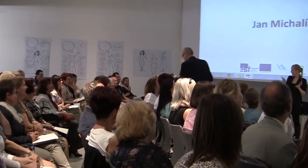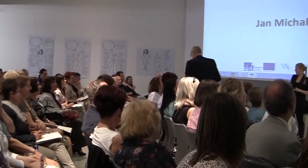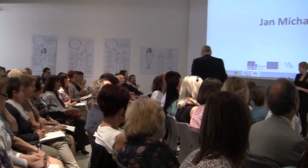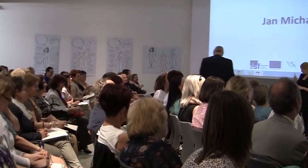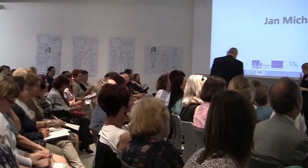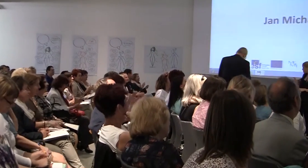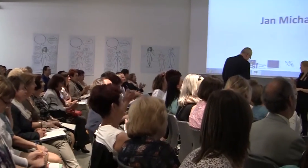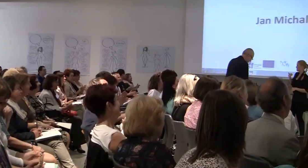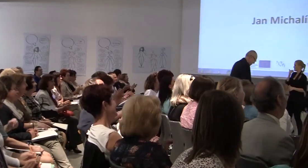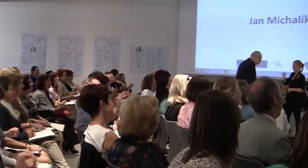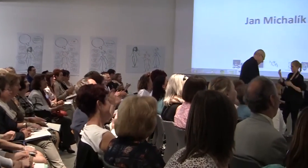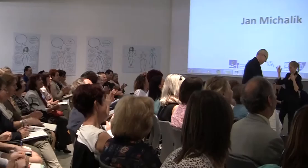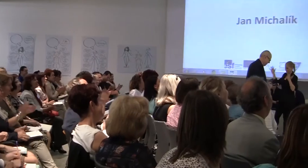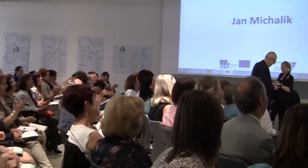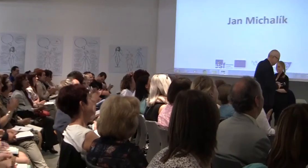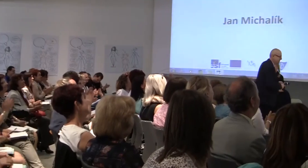vám.